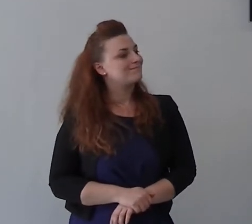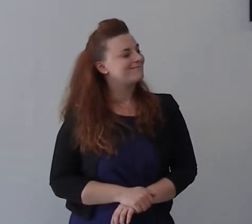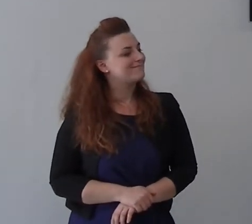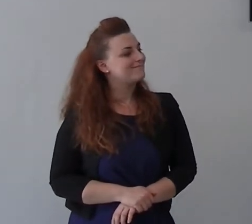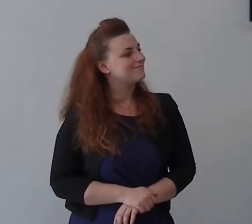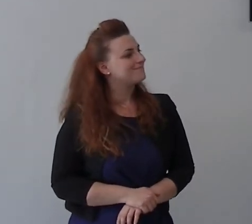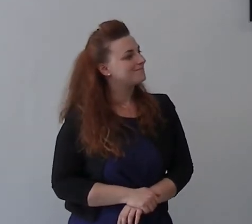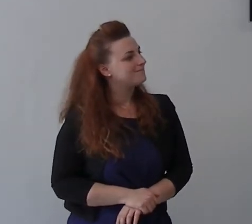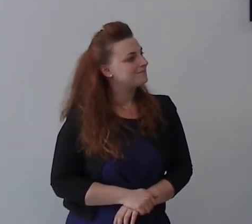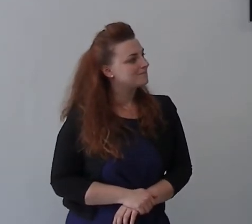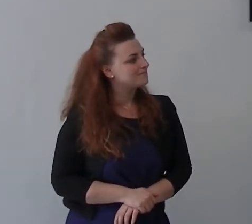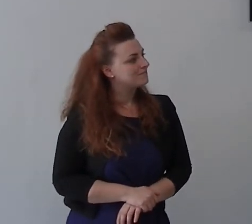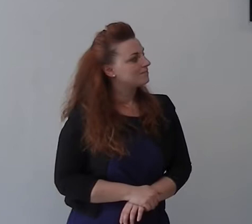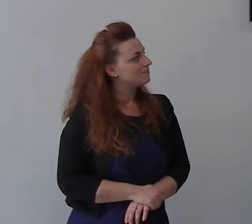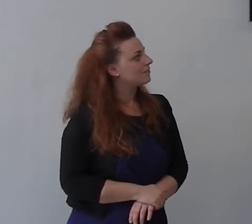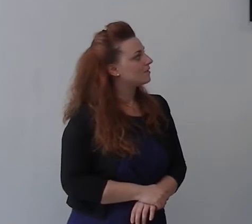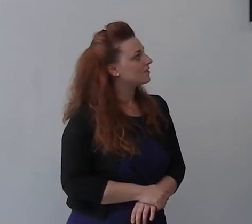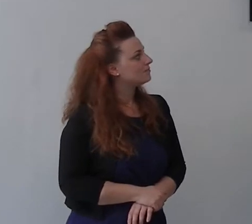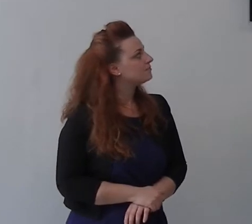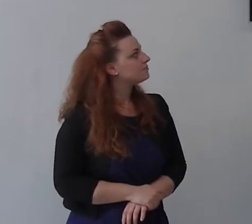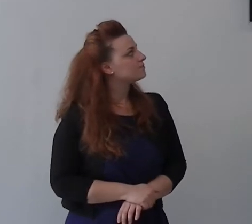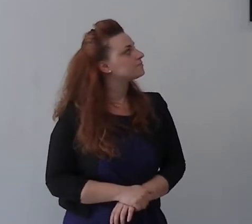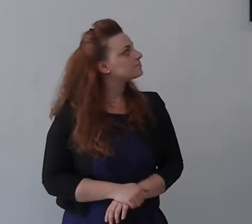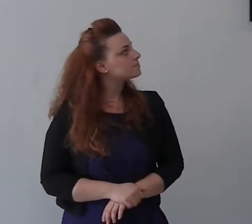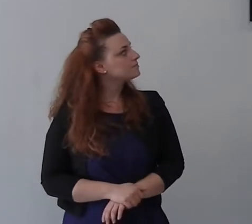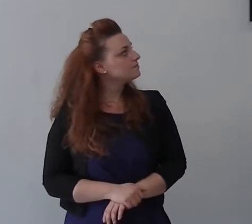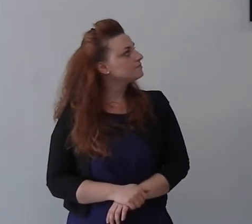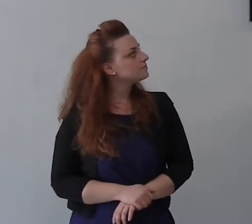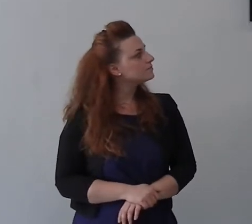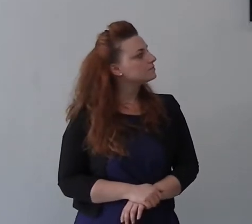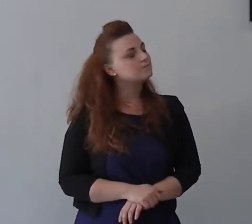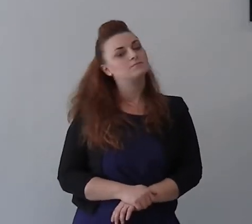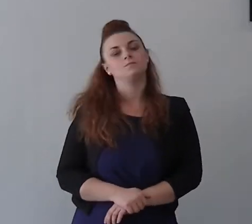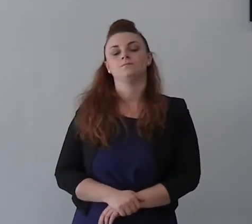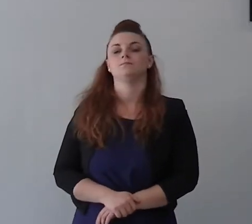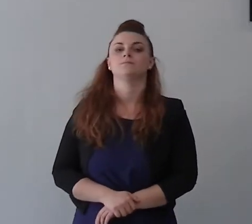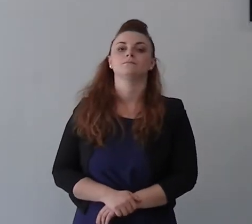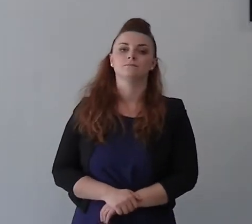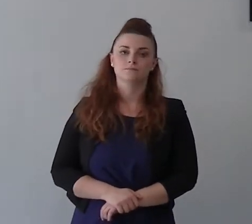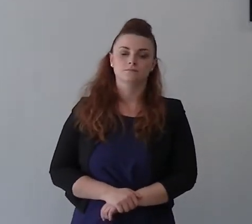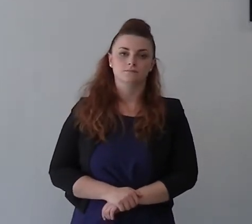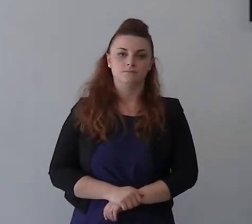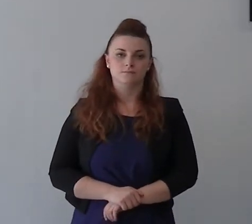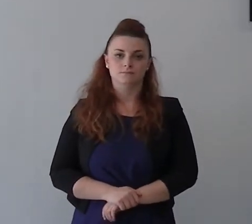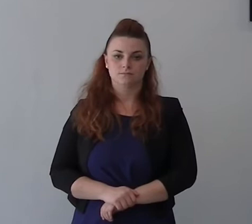aprirono ed egli vide lo Spirito di Dio scendere come una colomba e venire su di lui.